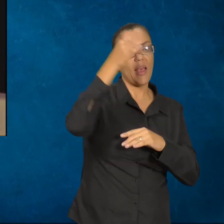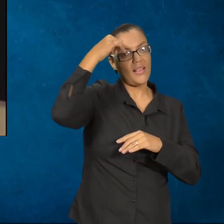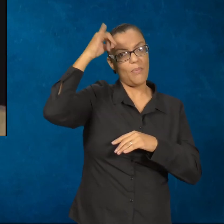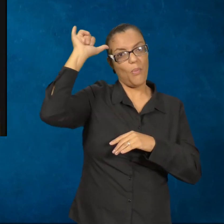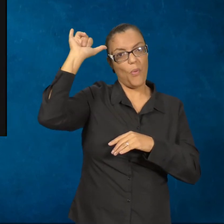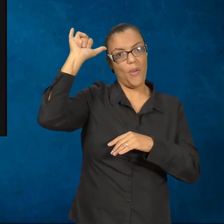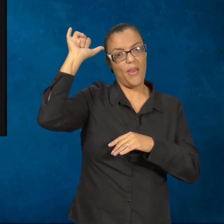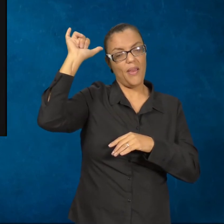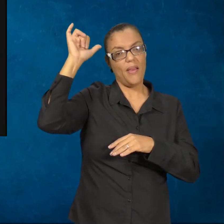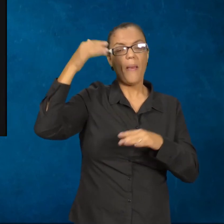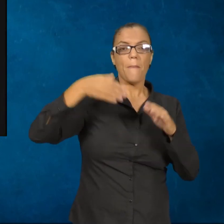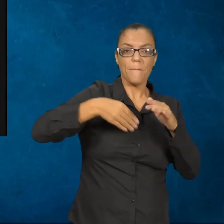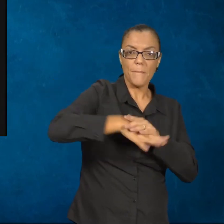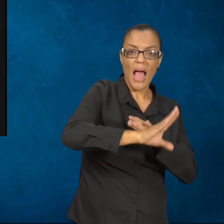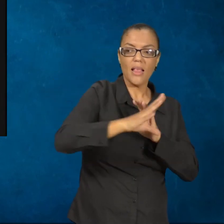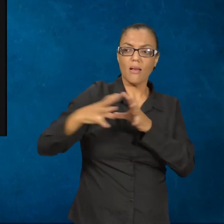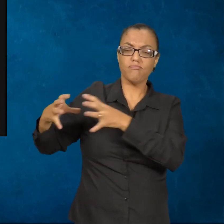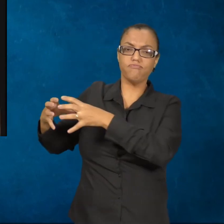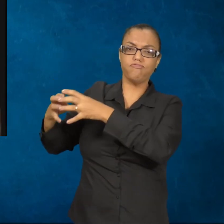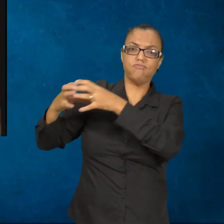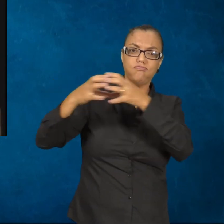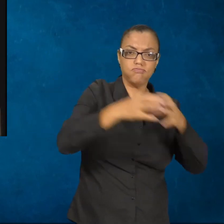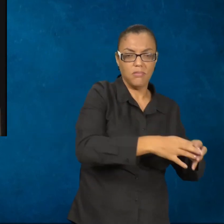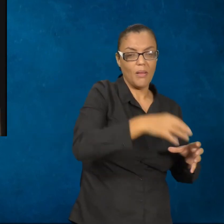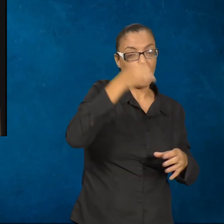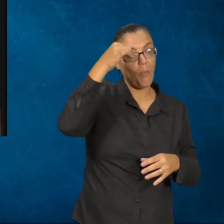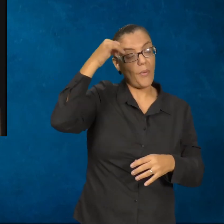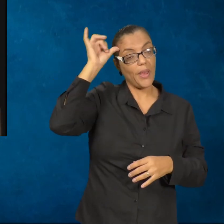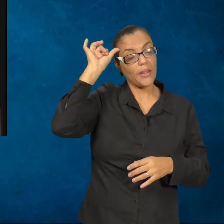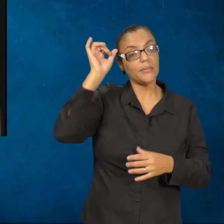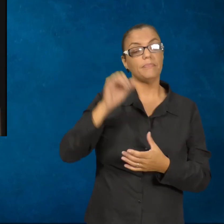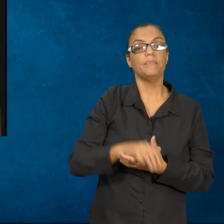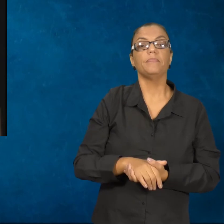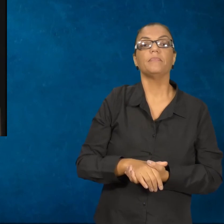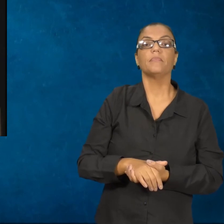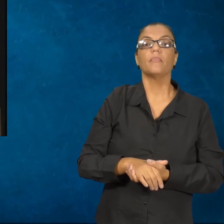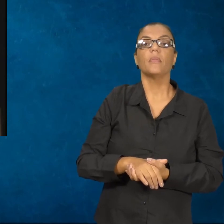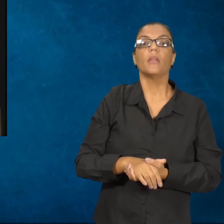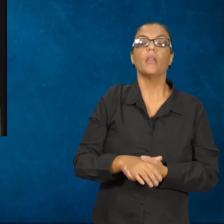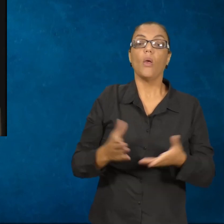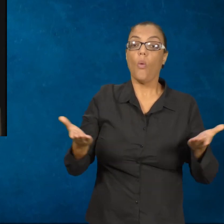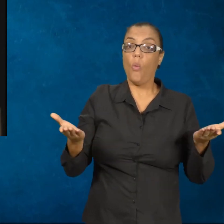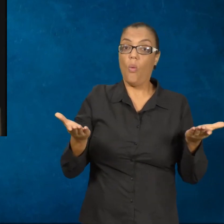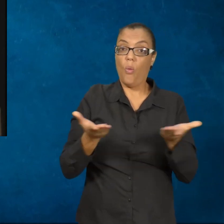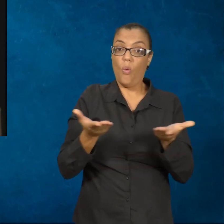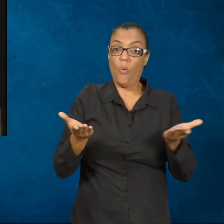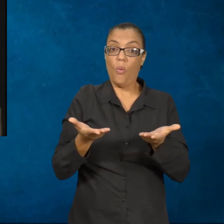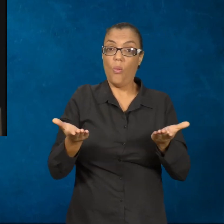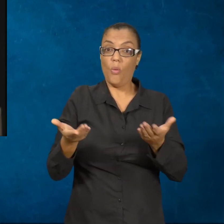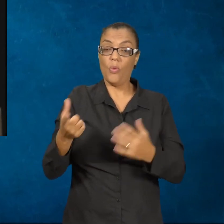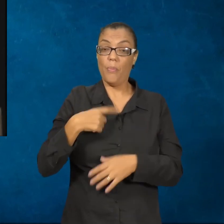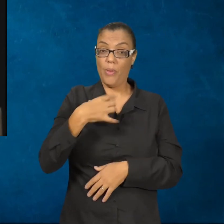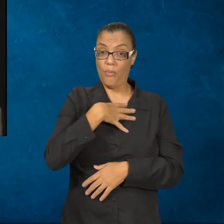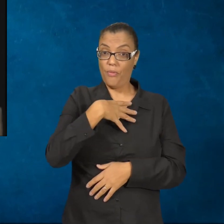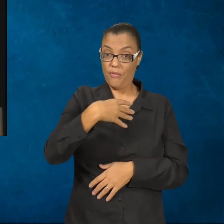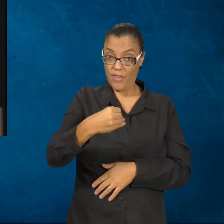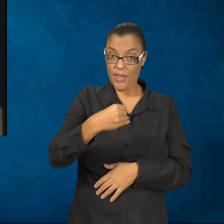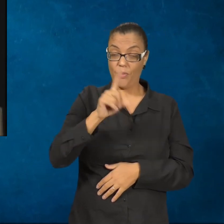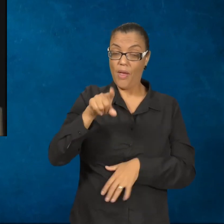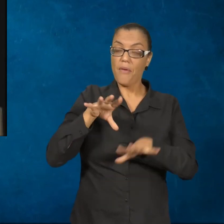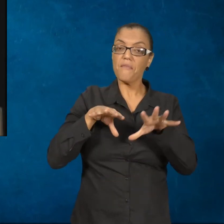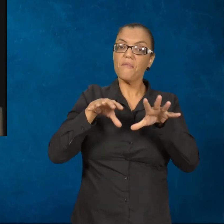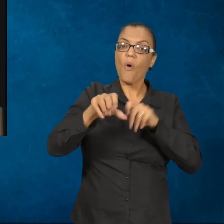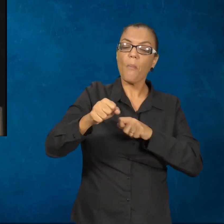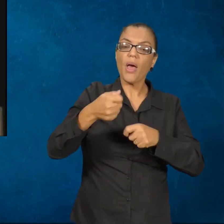francês, italiano e inglês. É formado em administração de empresas e é diretor de uma editora.